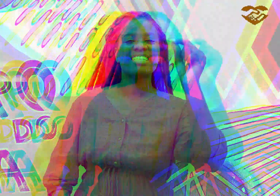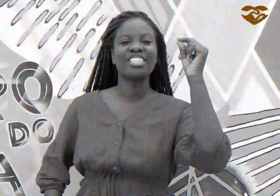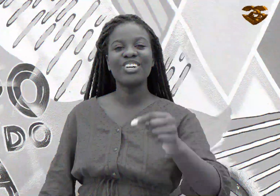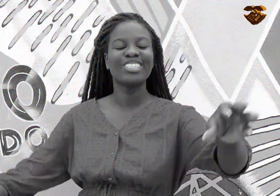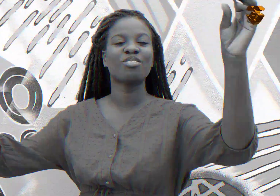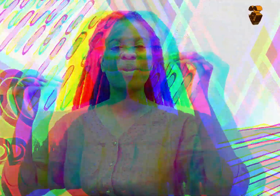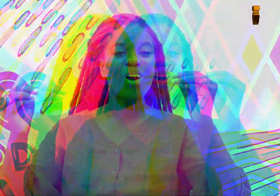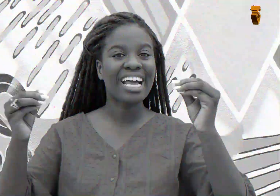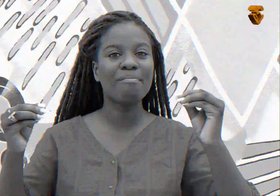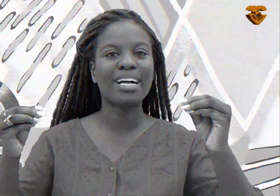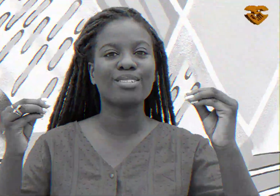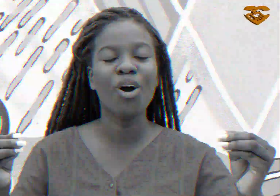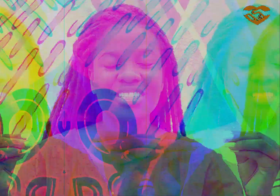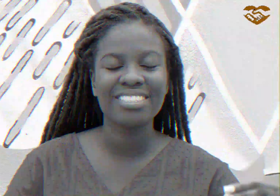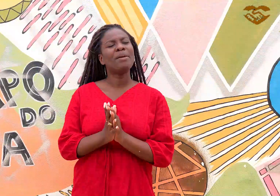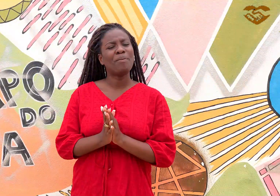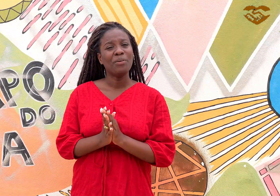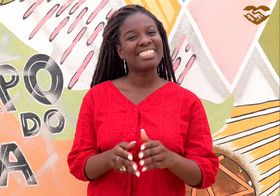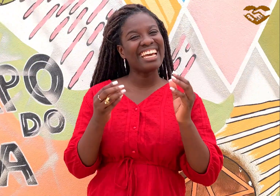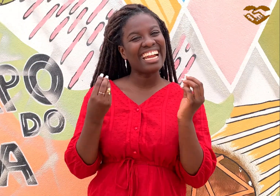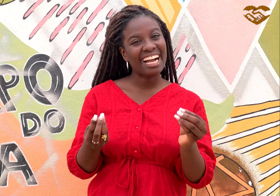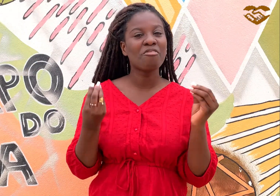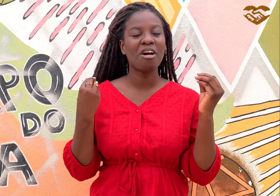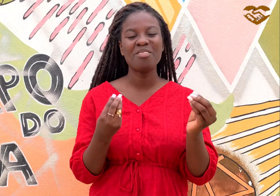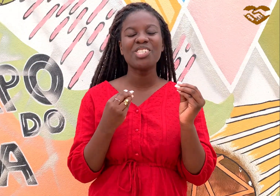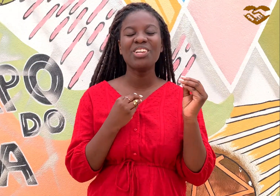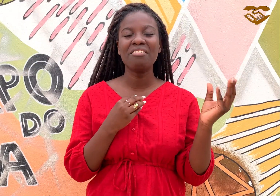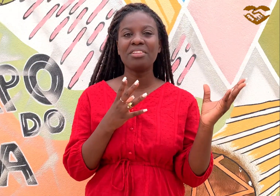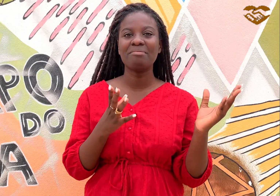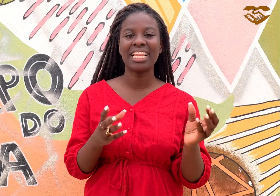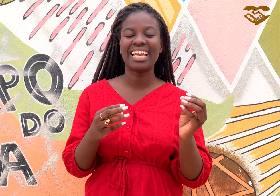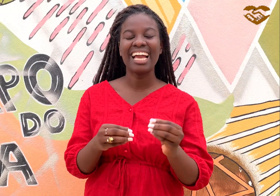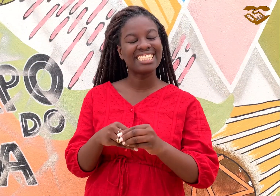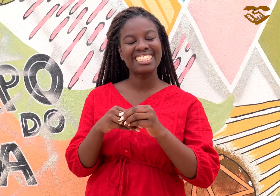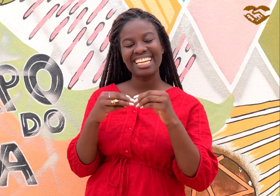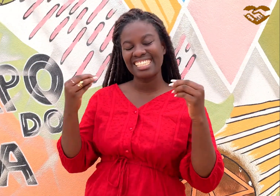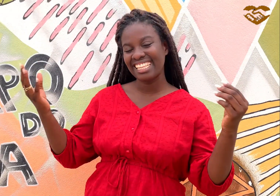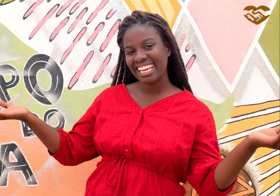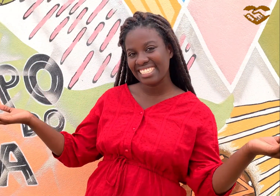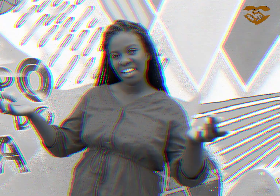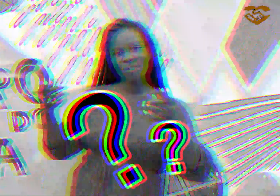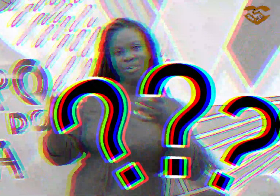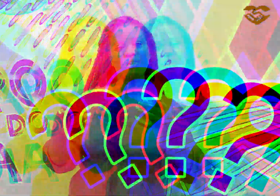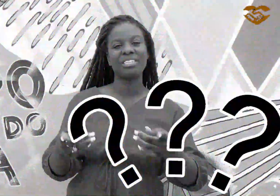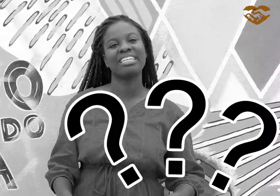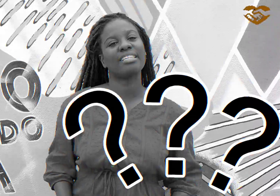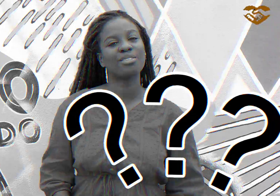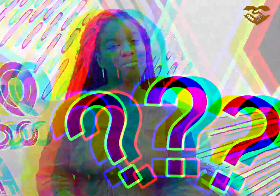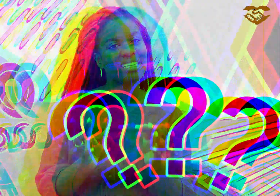as nossas programações. Pipo, será que o famoso livro de Malaquias 3:10 é o único que trata sobre